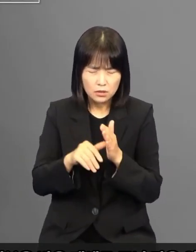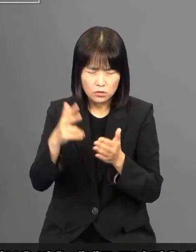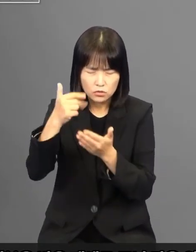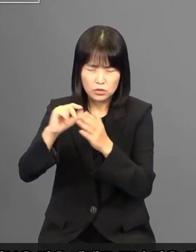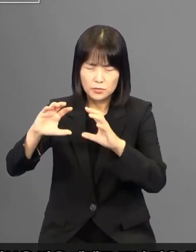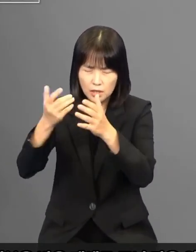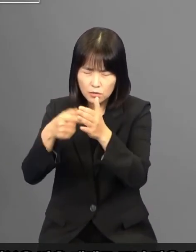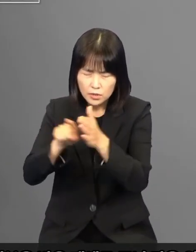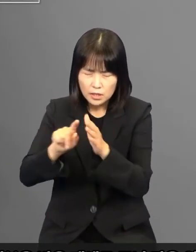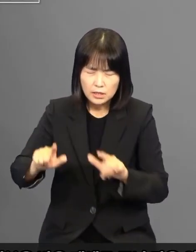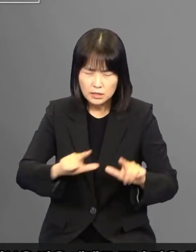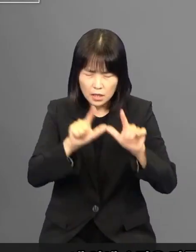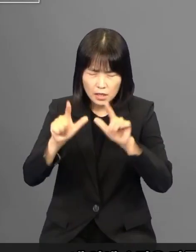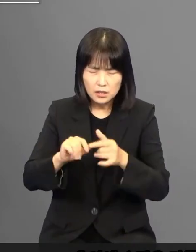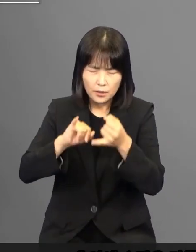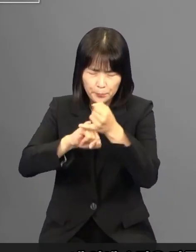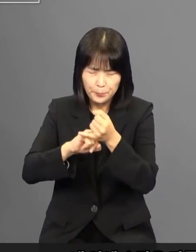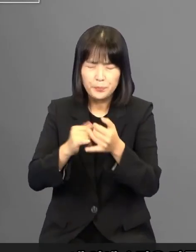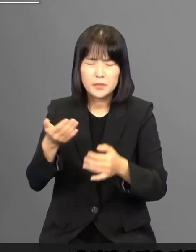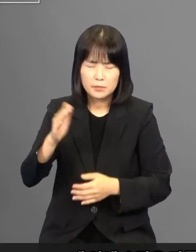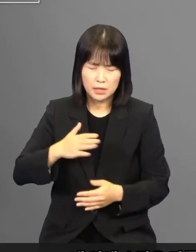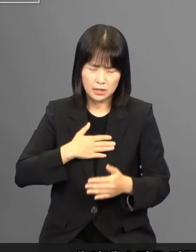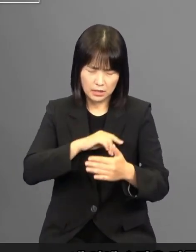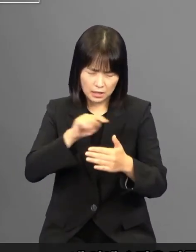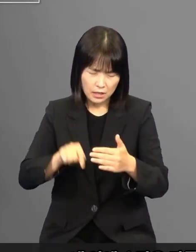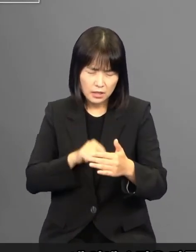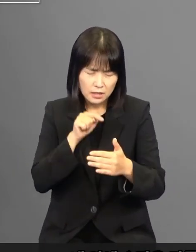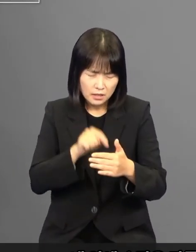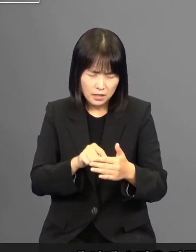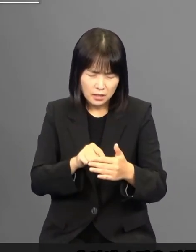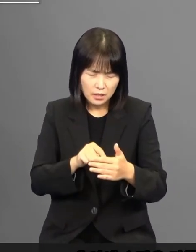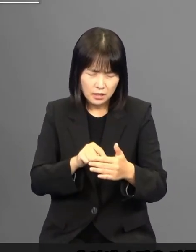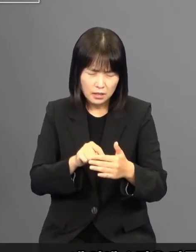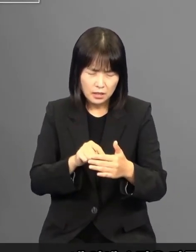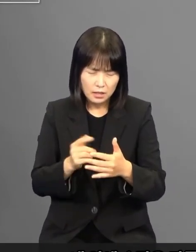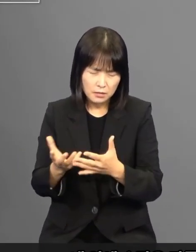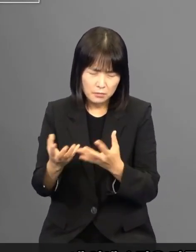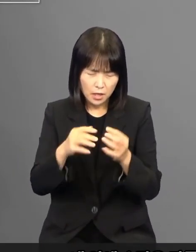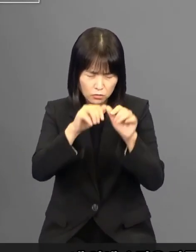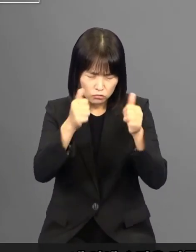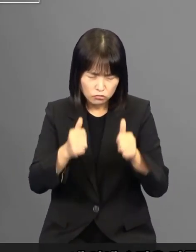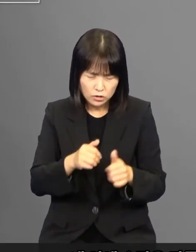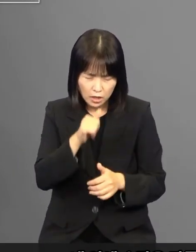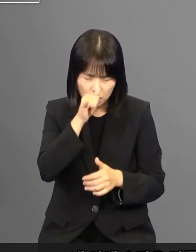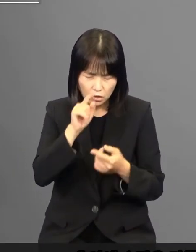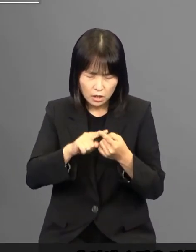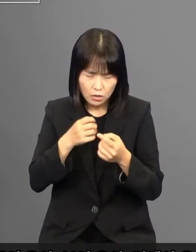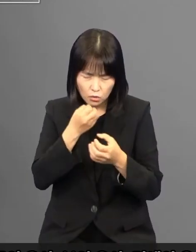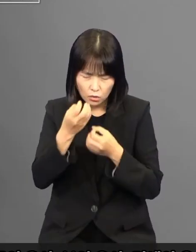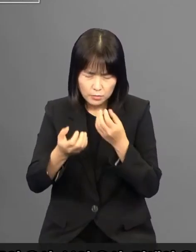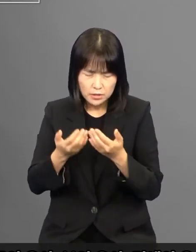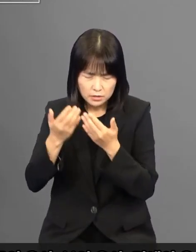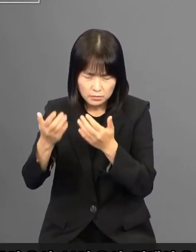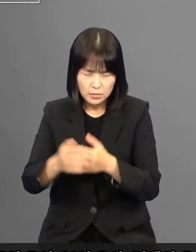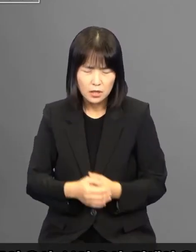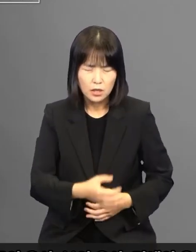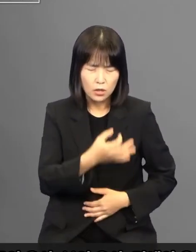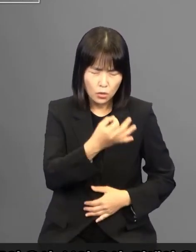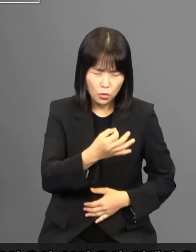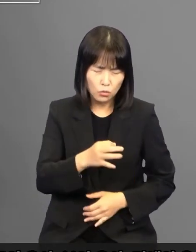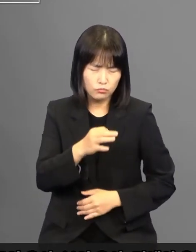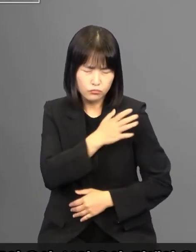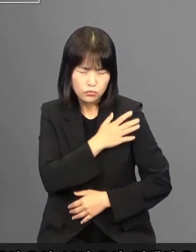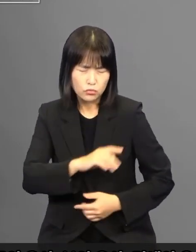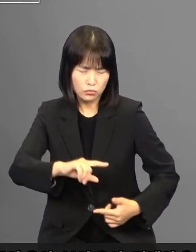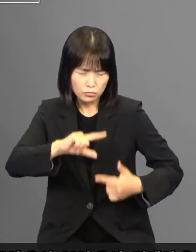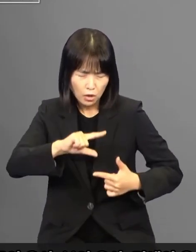살겠다라고 하였지만 내 안에 수많은 다른 우상들이 있음을 고백합니다. 돈의 우상, 부의 우상,